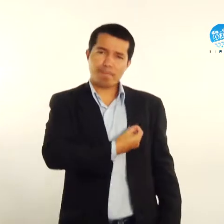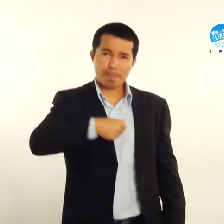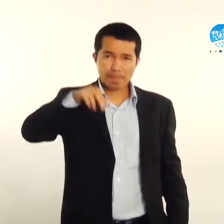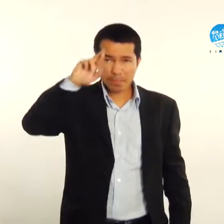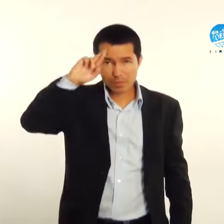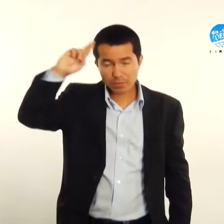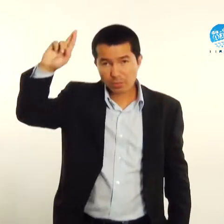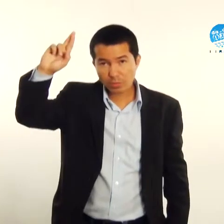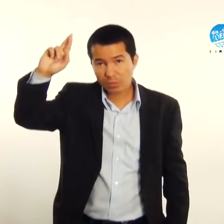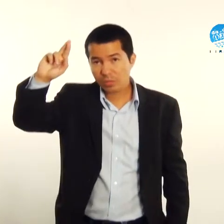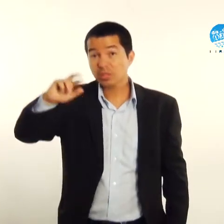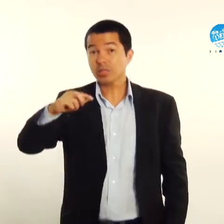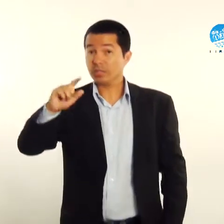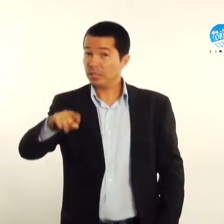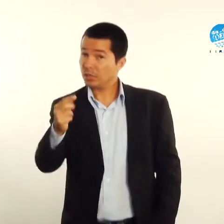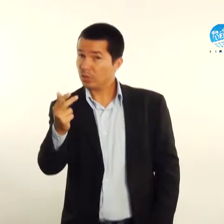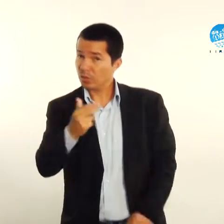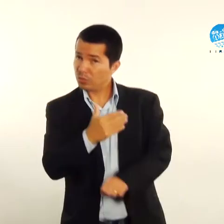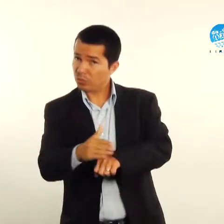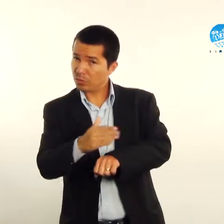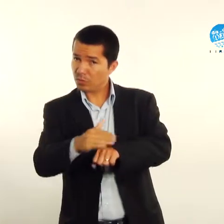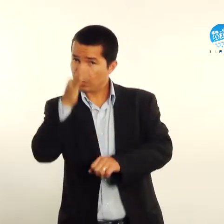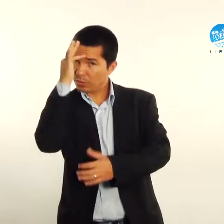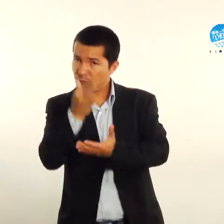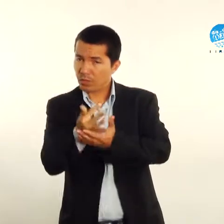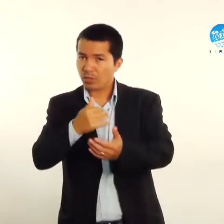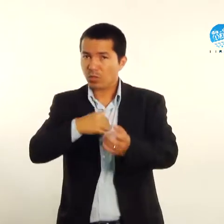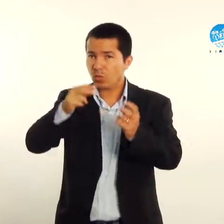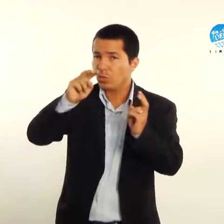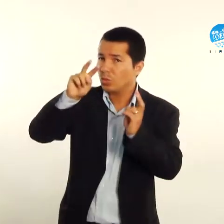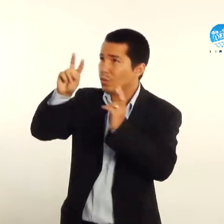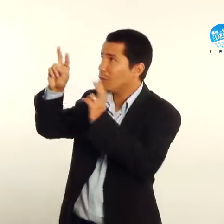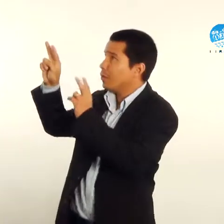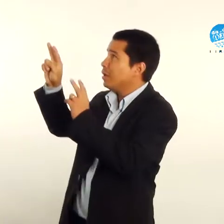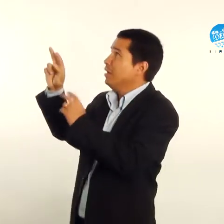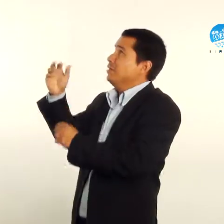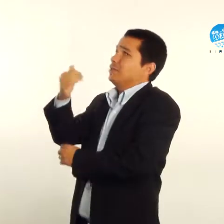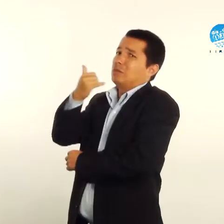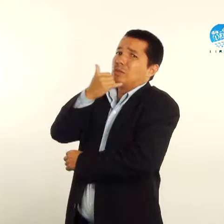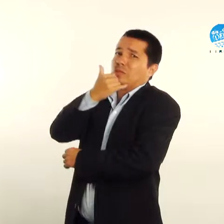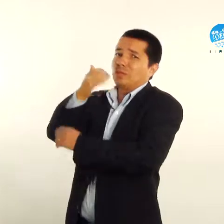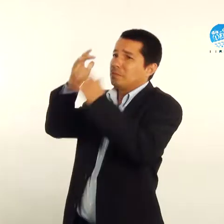para cima e reconheço que nem sempre eu sei por que eu faço as coisas erradas.